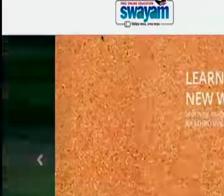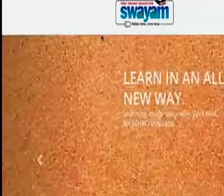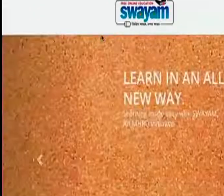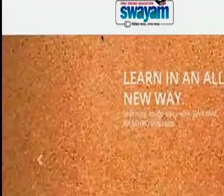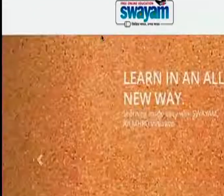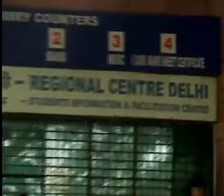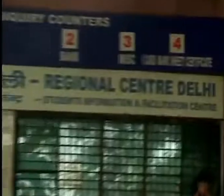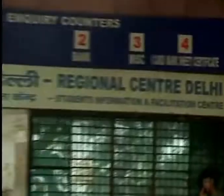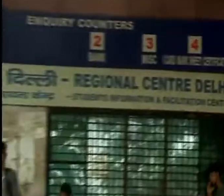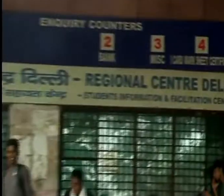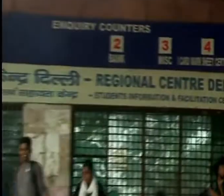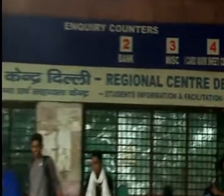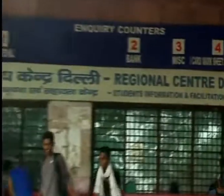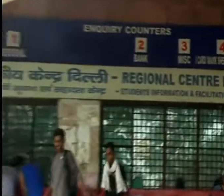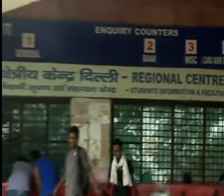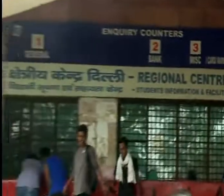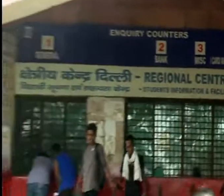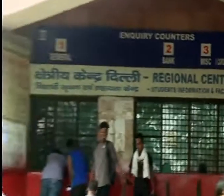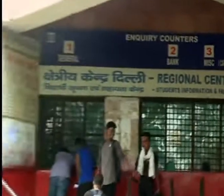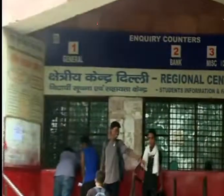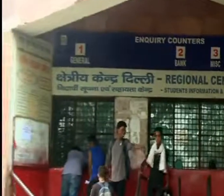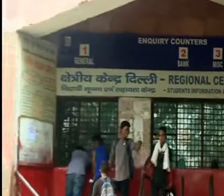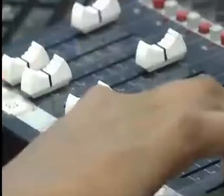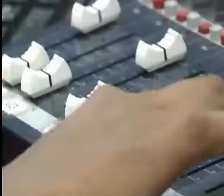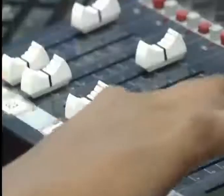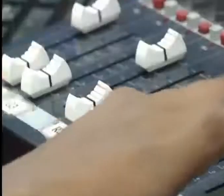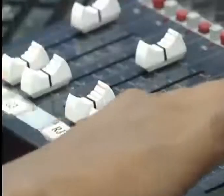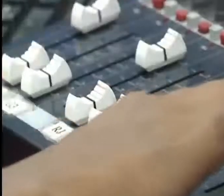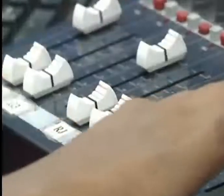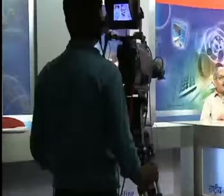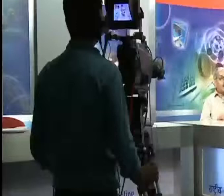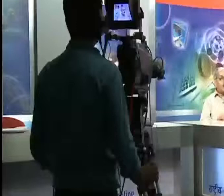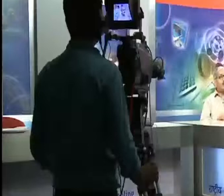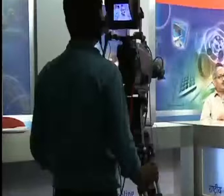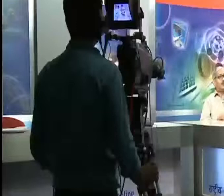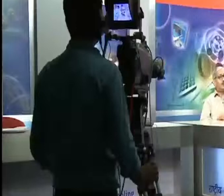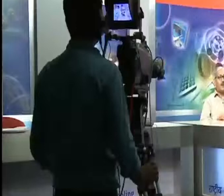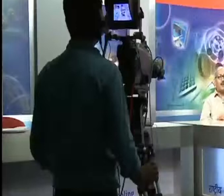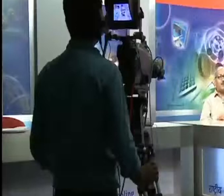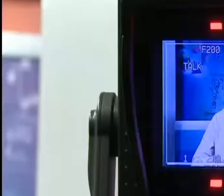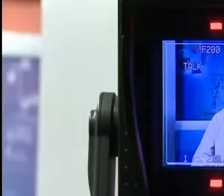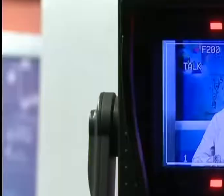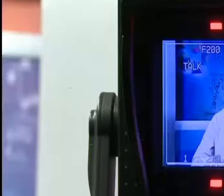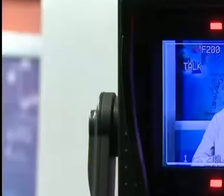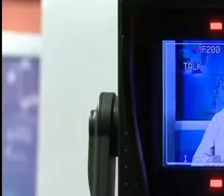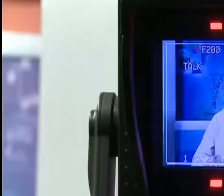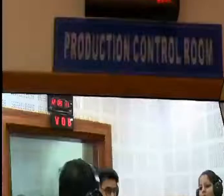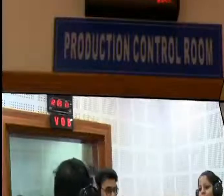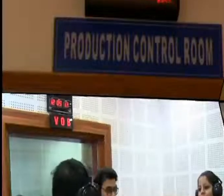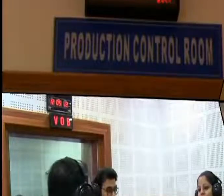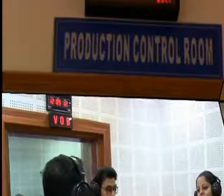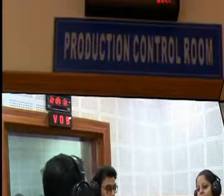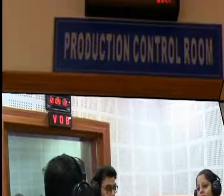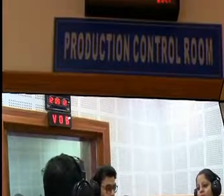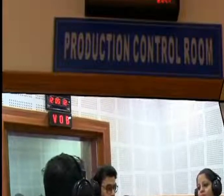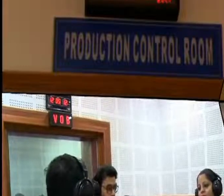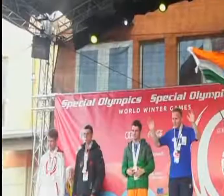चुने। हम अपना दीपक स्वयं बने, हम अपना